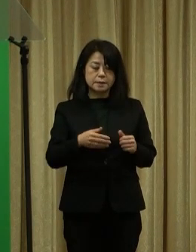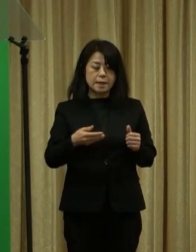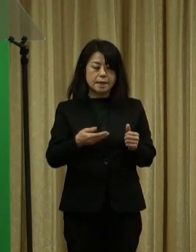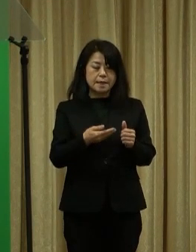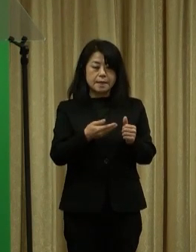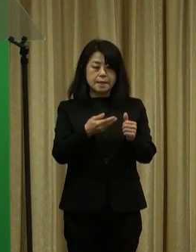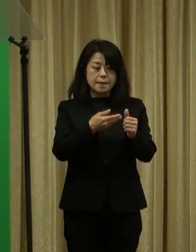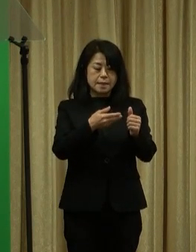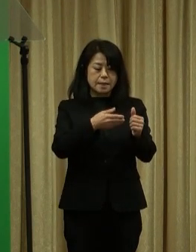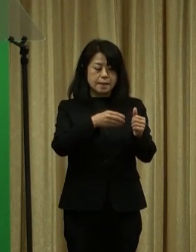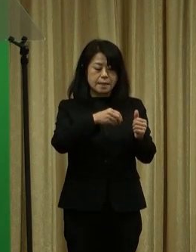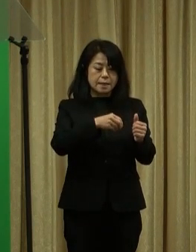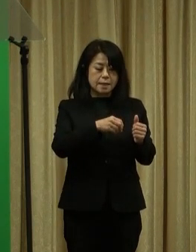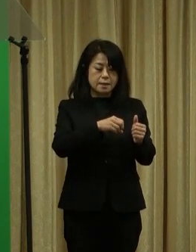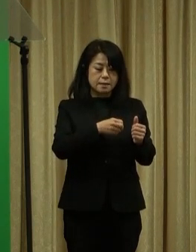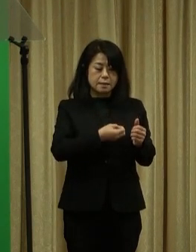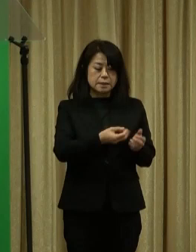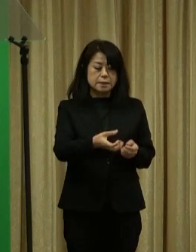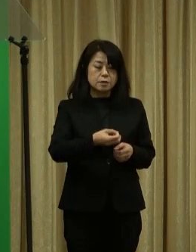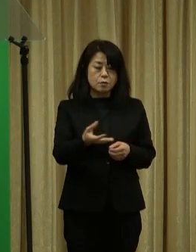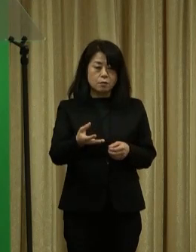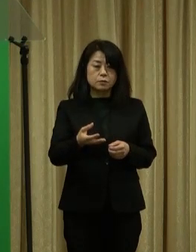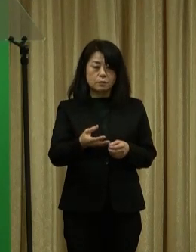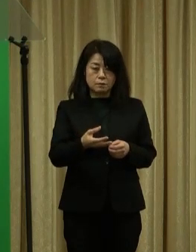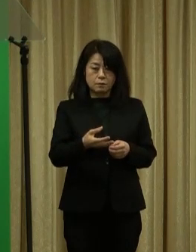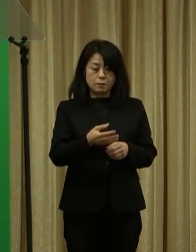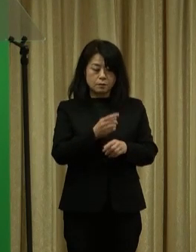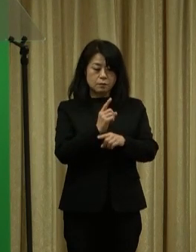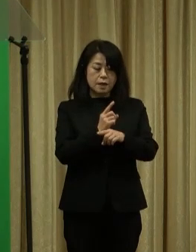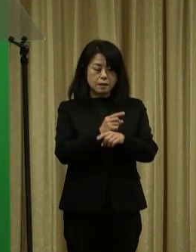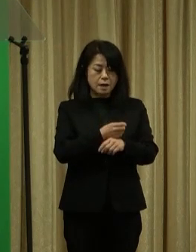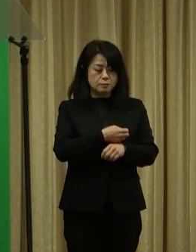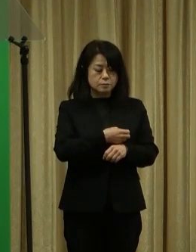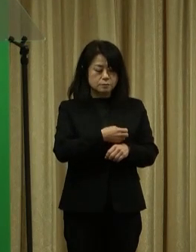化学肥料や、などを